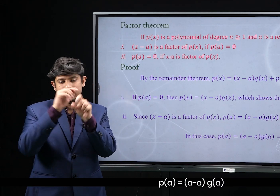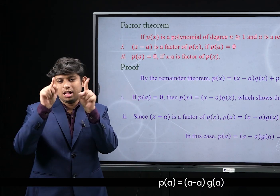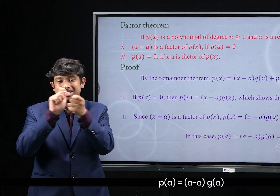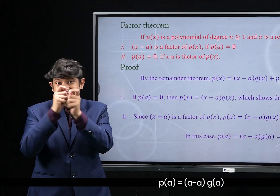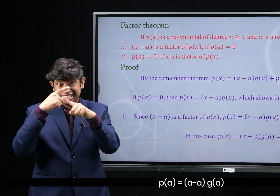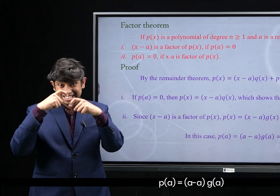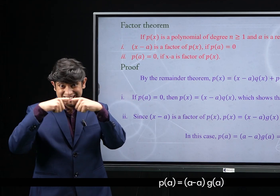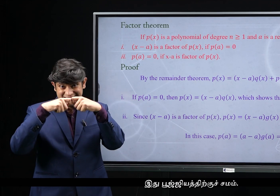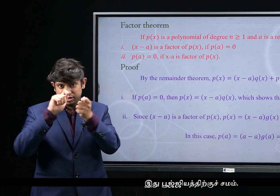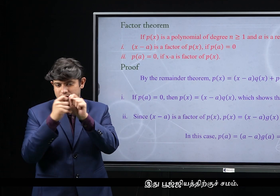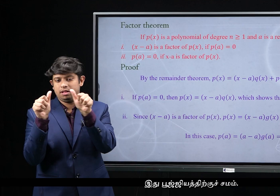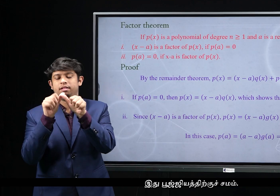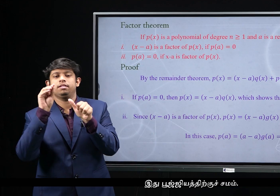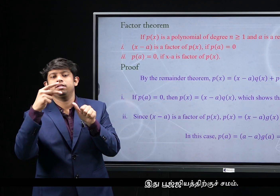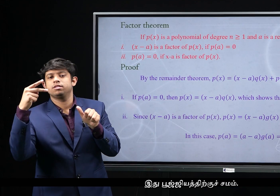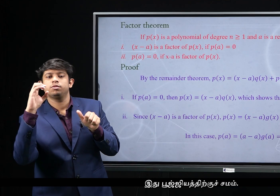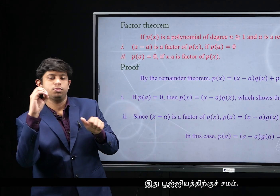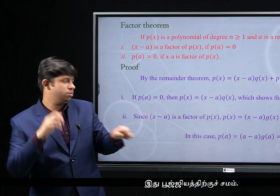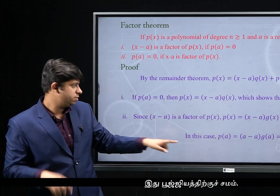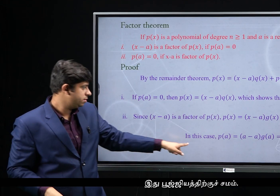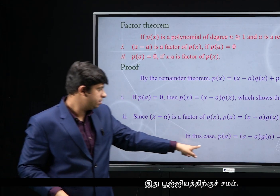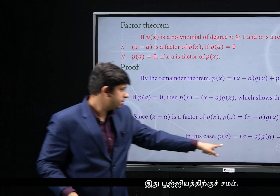g a இது பூஜ்ஜியத்திற்கு சமம்.